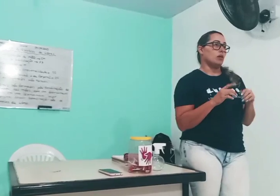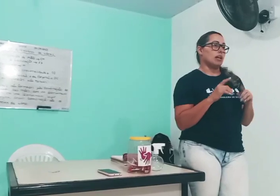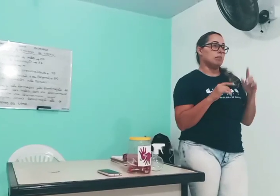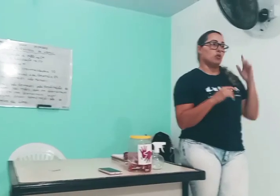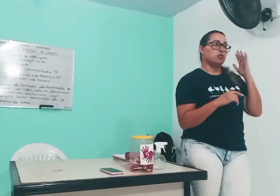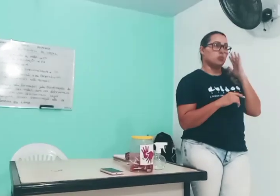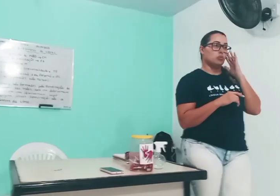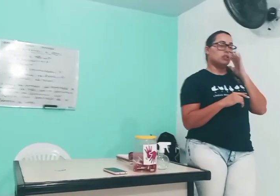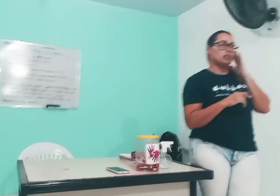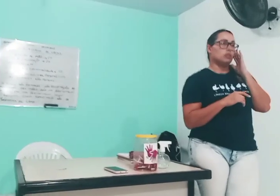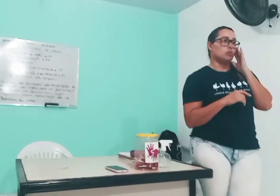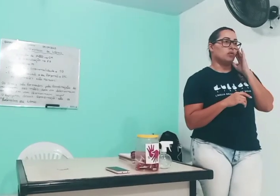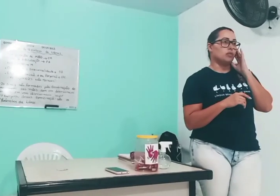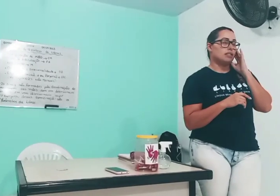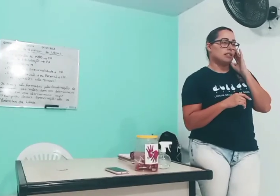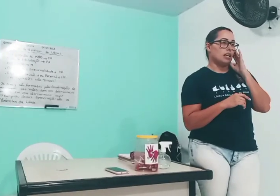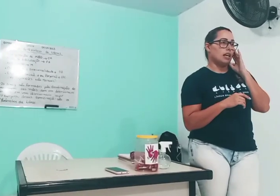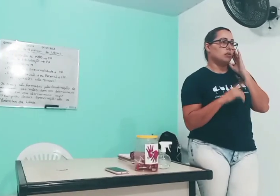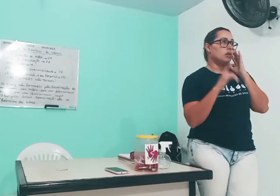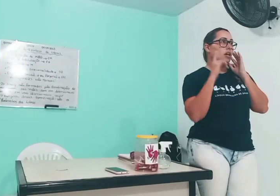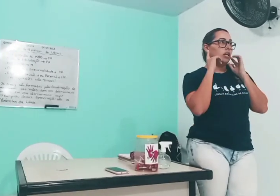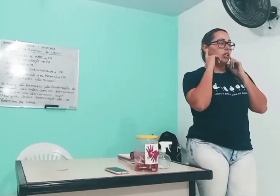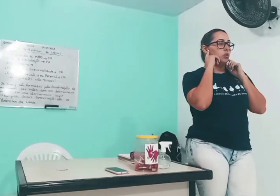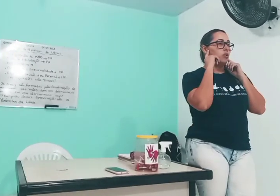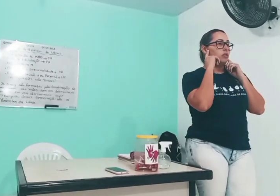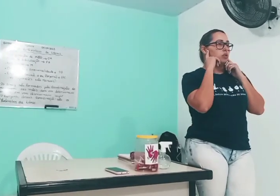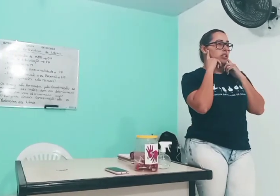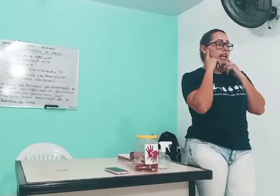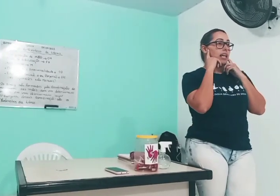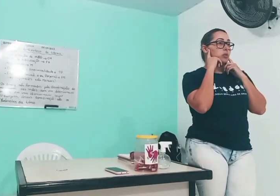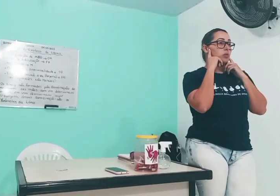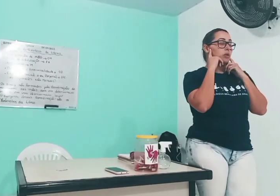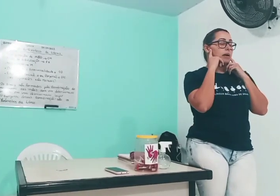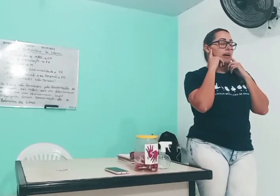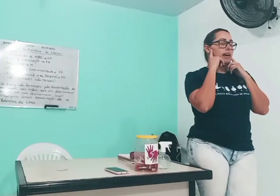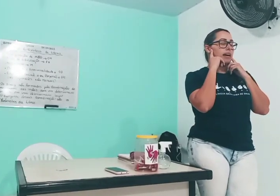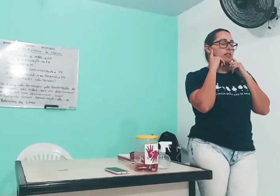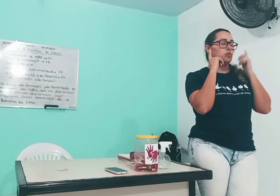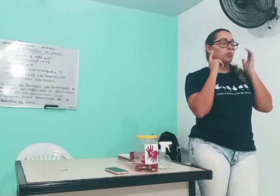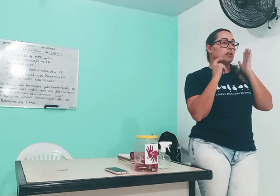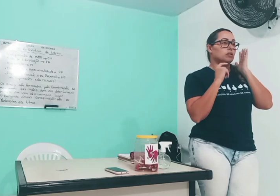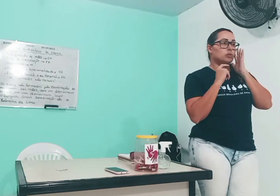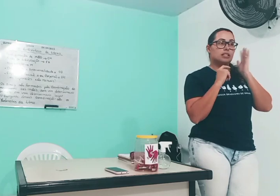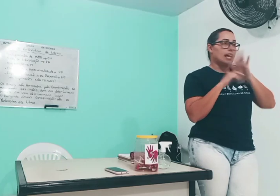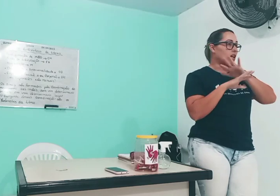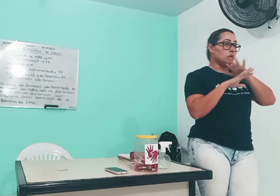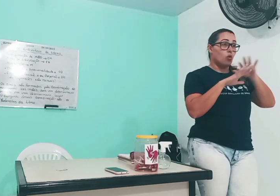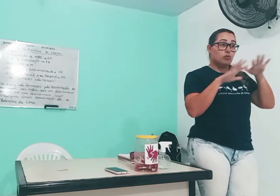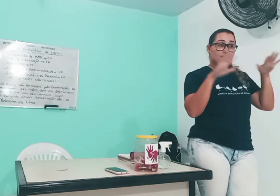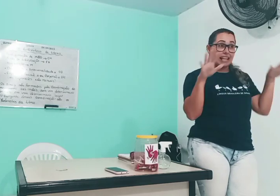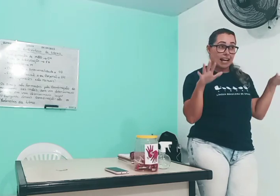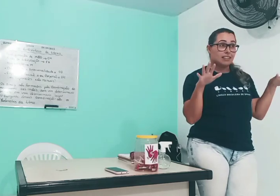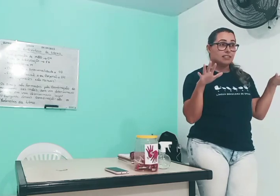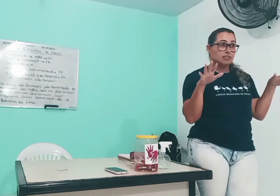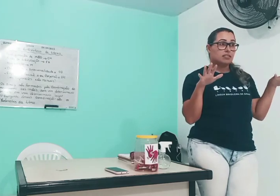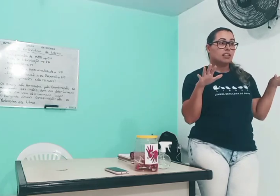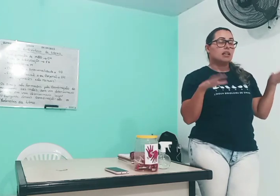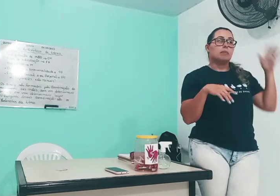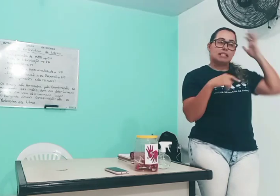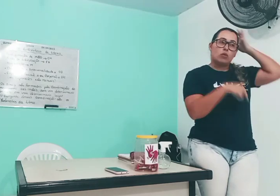é profunda do ouvido esquerdo e do ouvido direito, do esquerdo ela não ouve nada, mas é